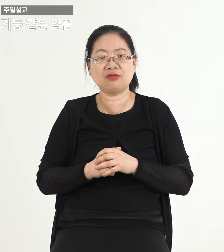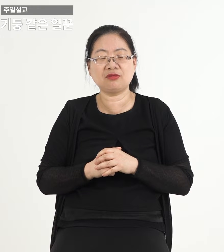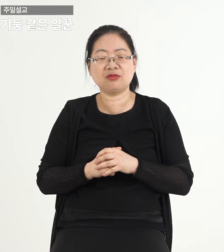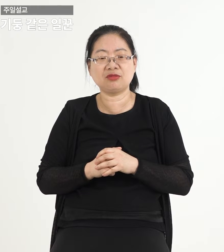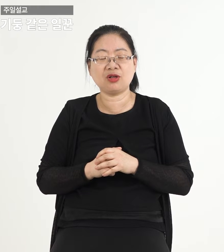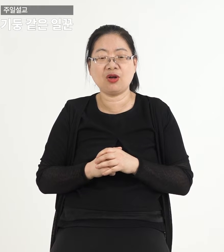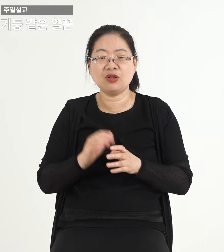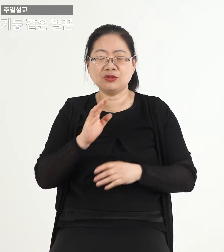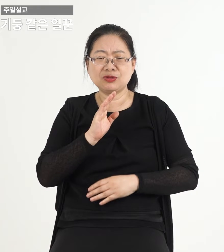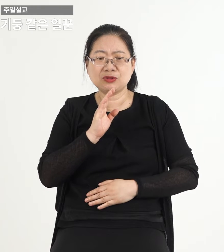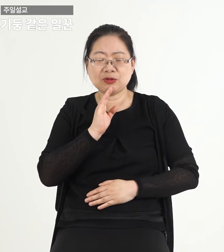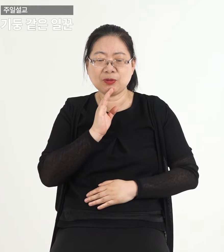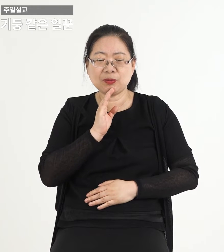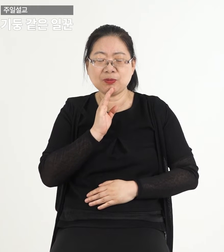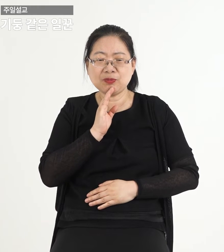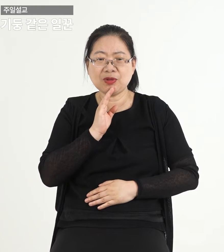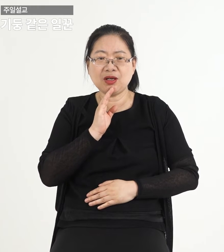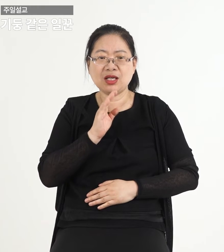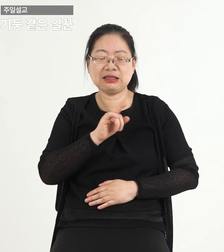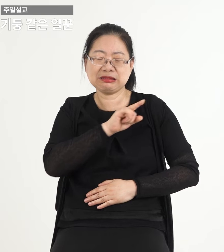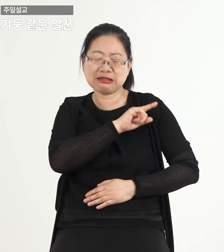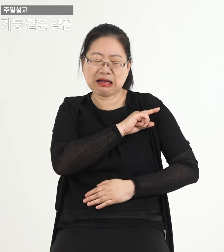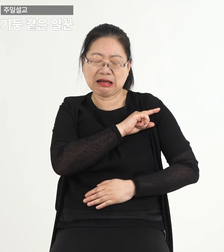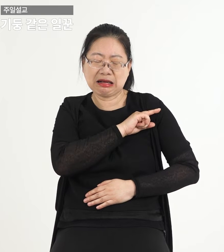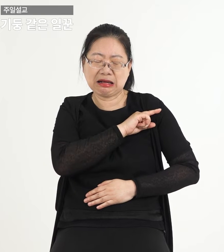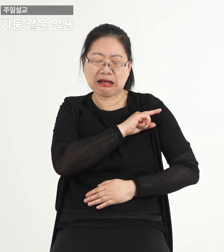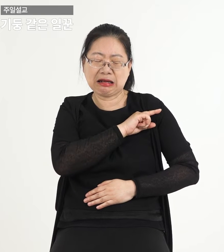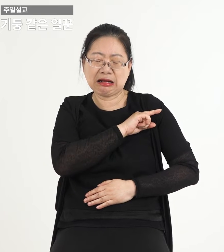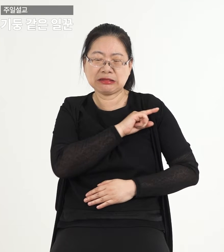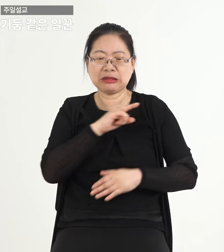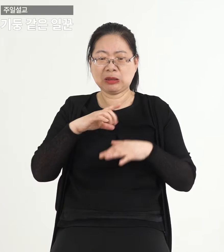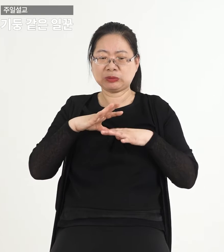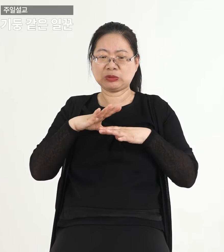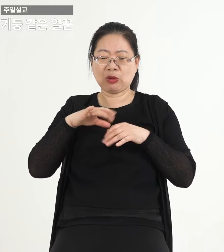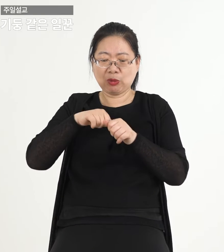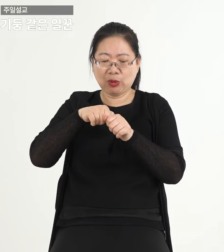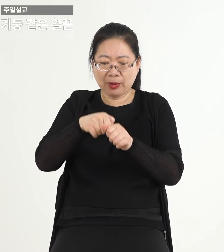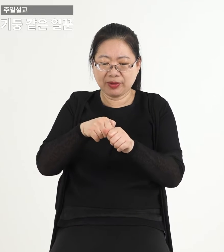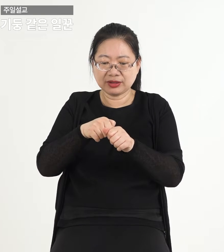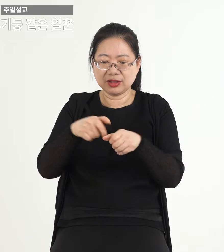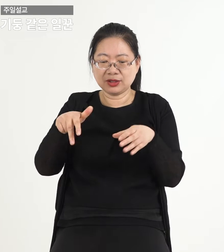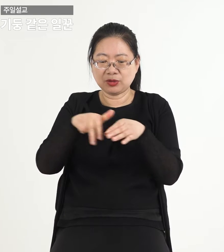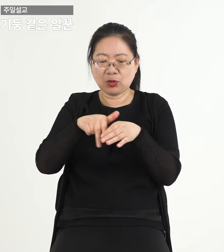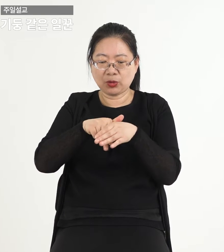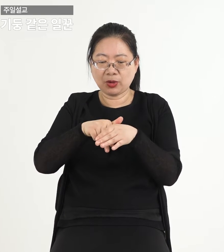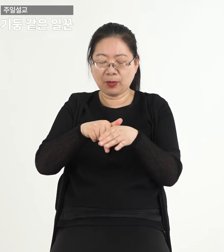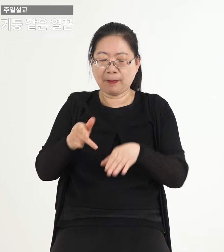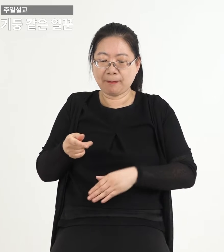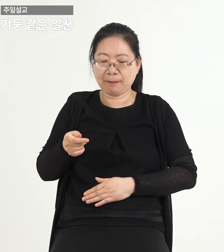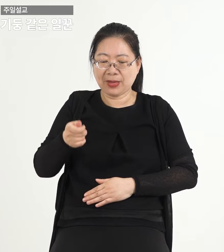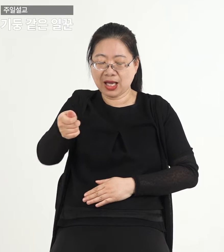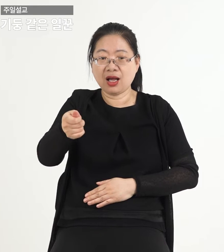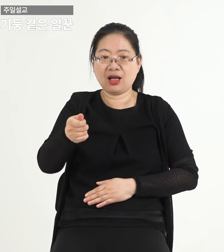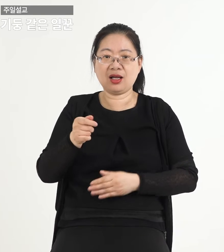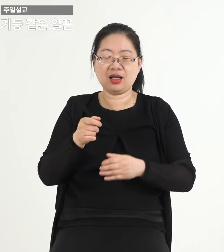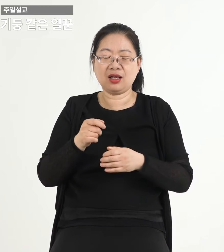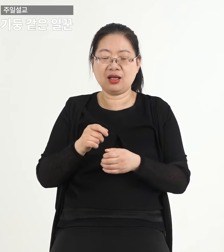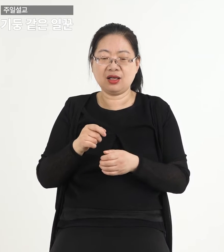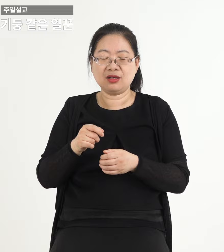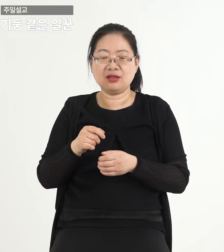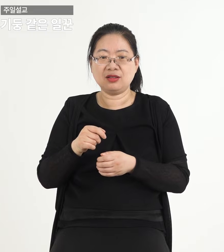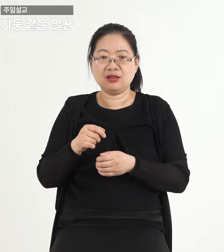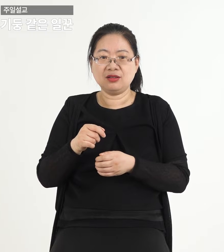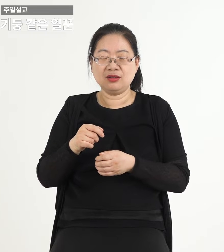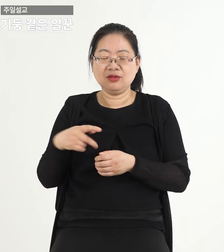담기도 힘든 형벌인 출교를 얘기했을까? 그래서 일부 기독교인들이 흔들흔들